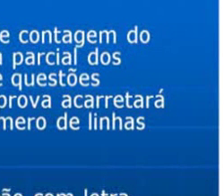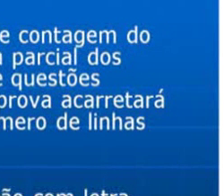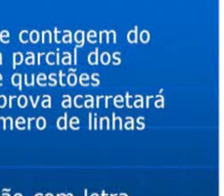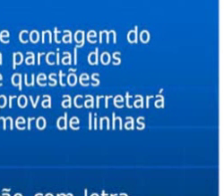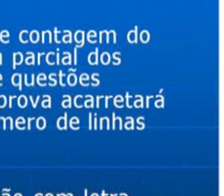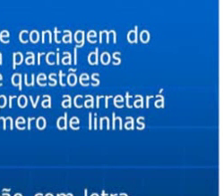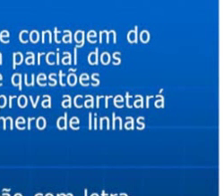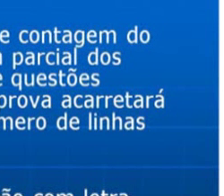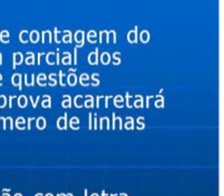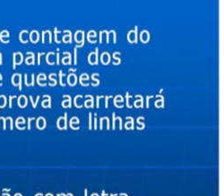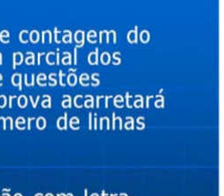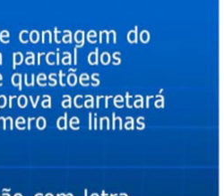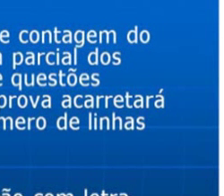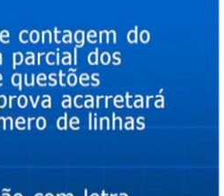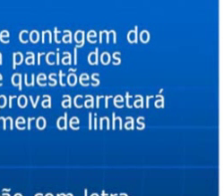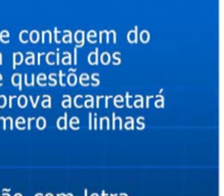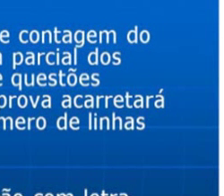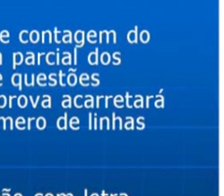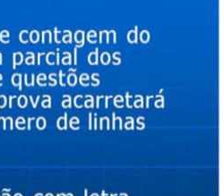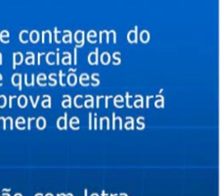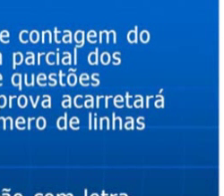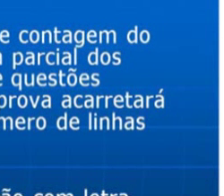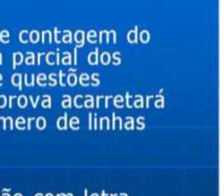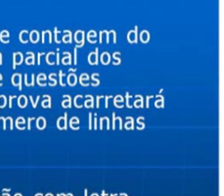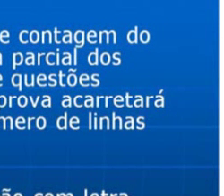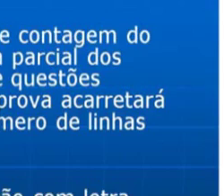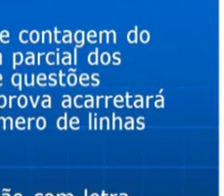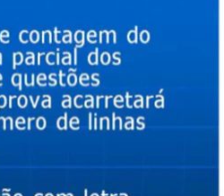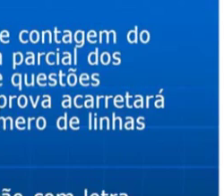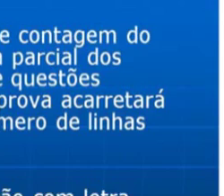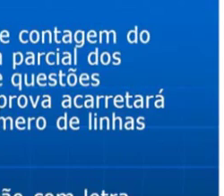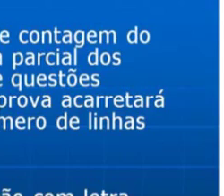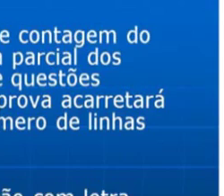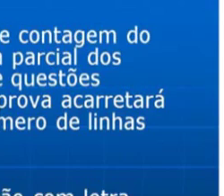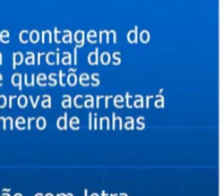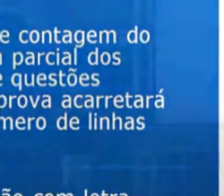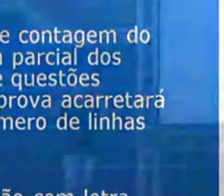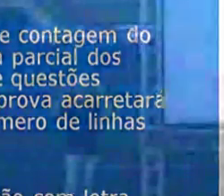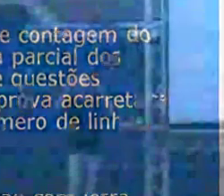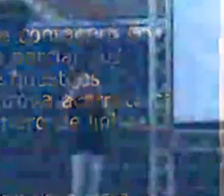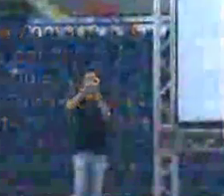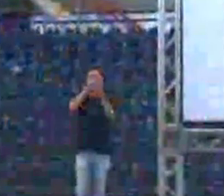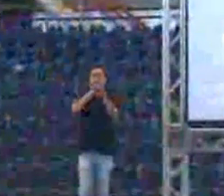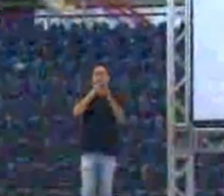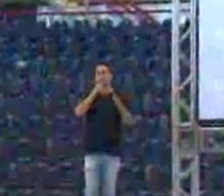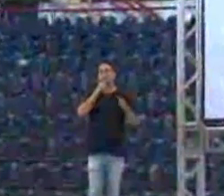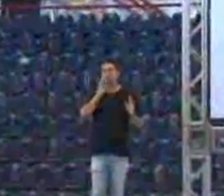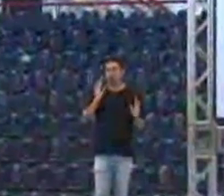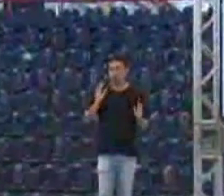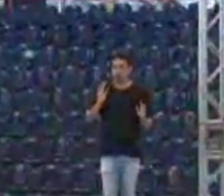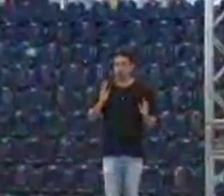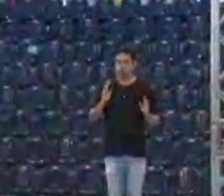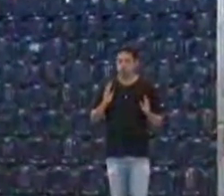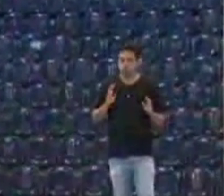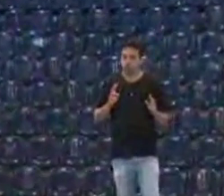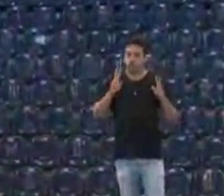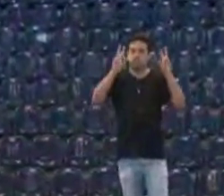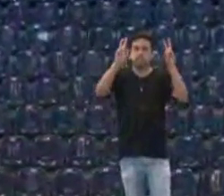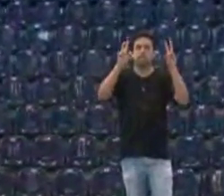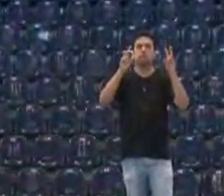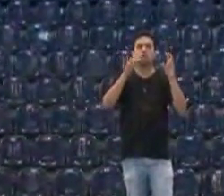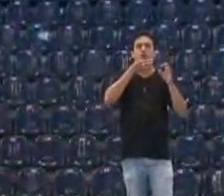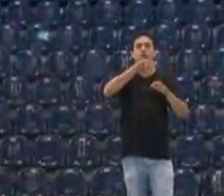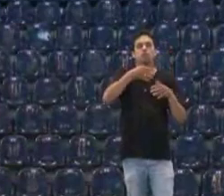evitar dúvidas, e depois o título é um elemento opcional na produção de sua redação. Então o título não é obrigatório. Professor, se não é obrigatório,